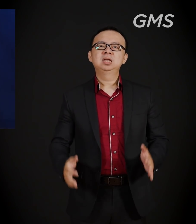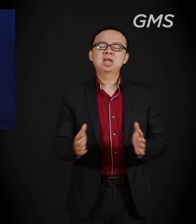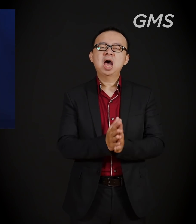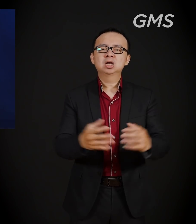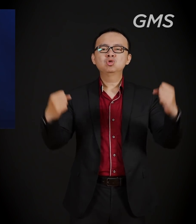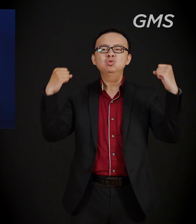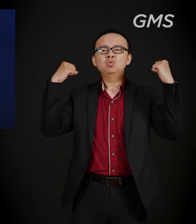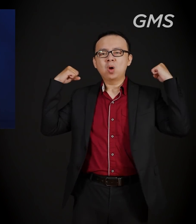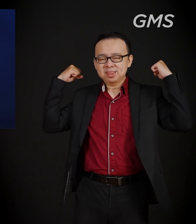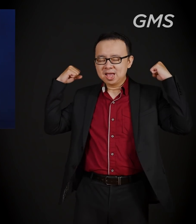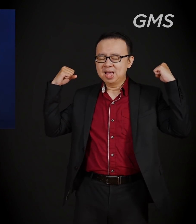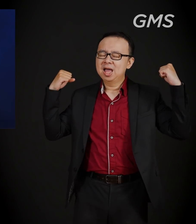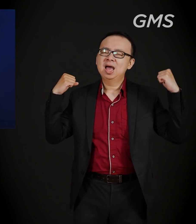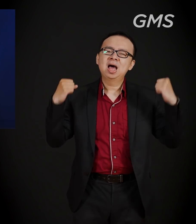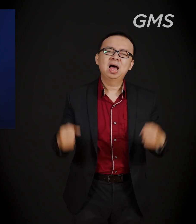kesaksian dan